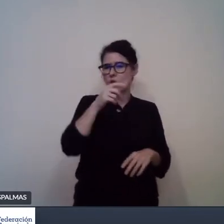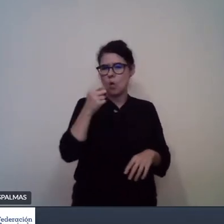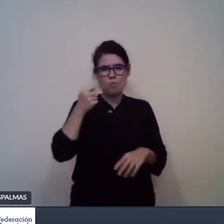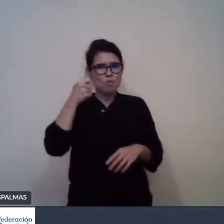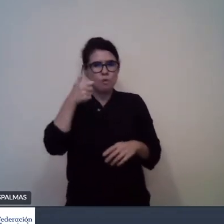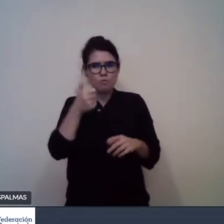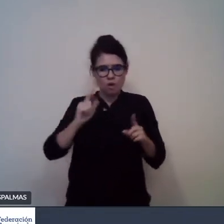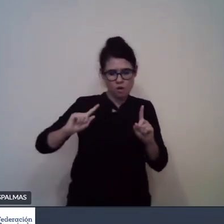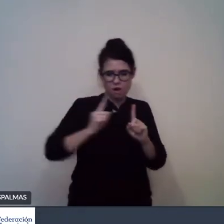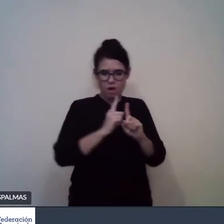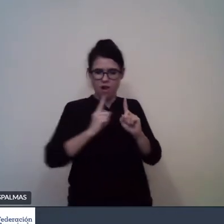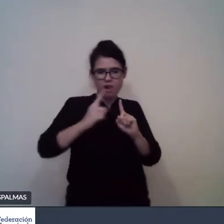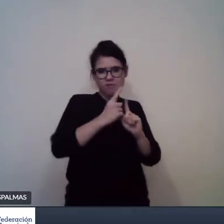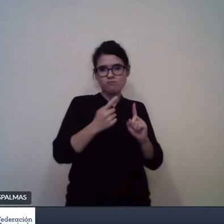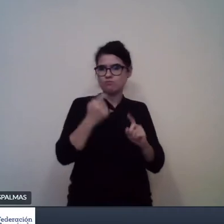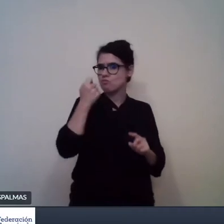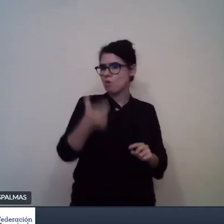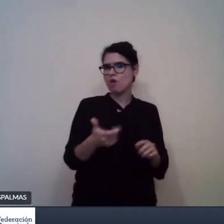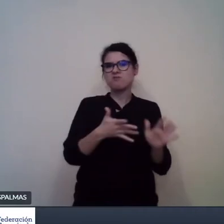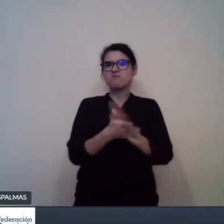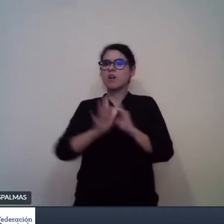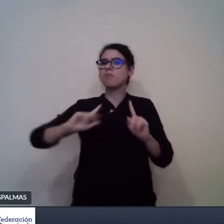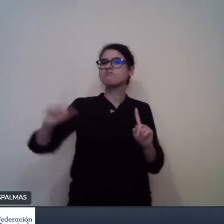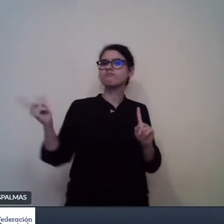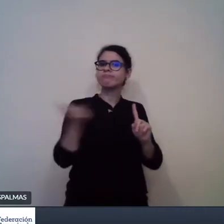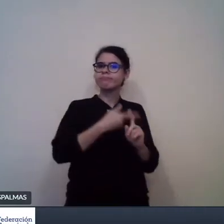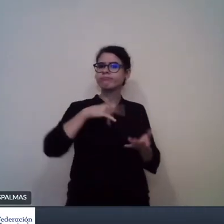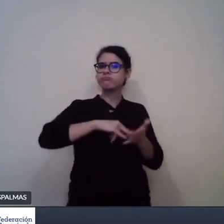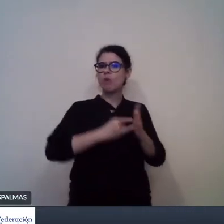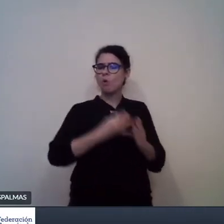qué solución táctica tan buena. Solución técnica, perdón.